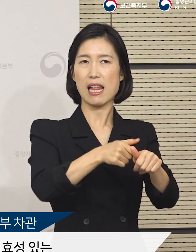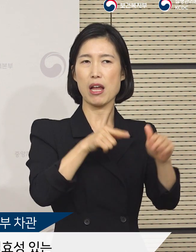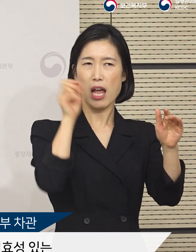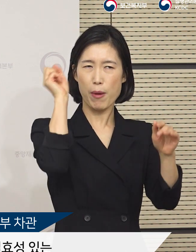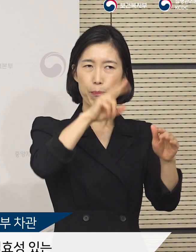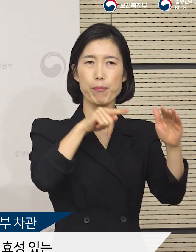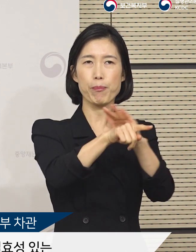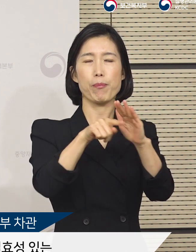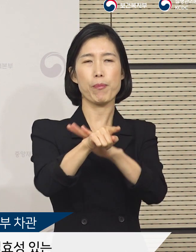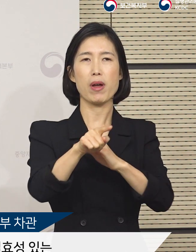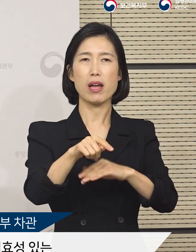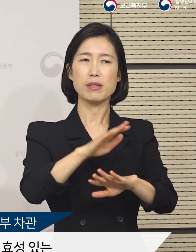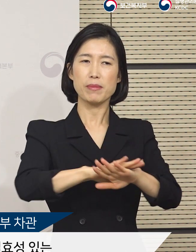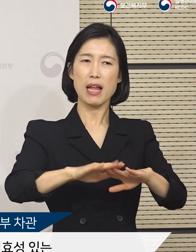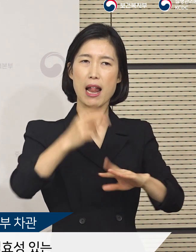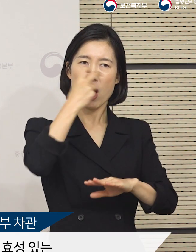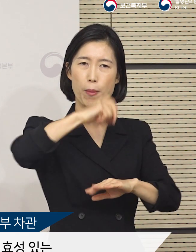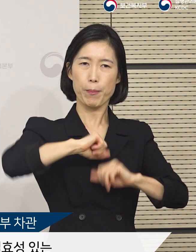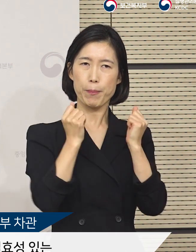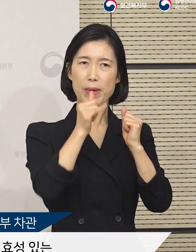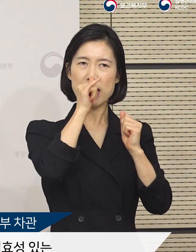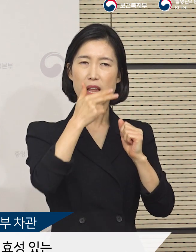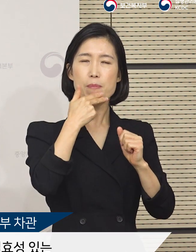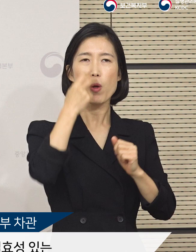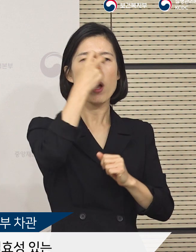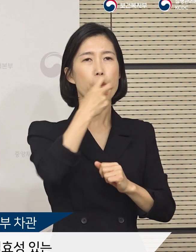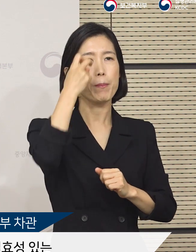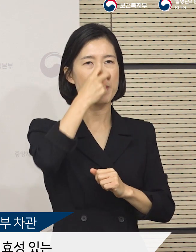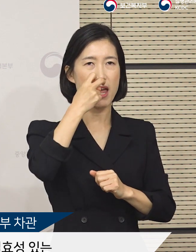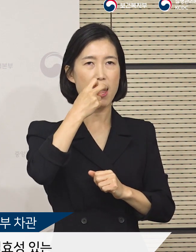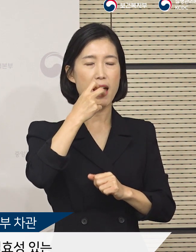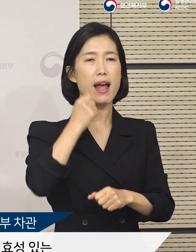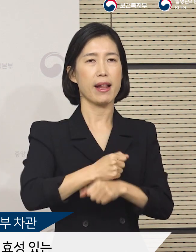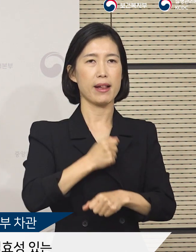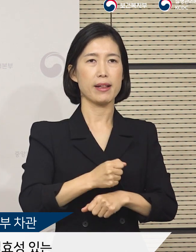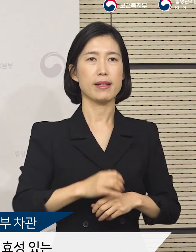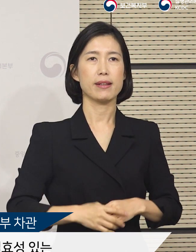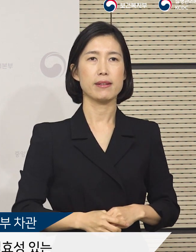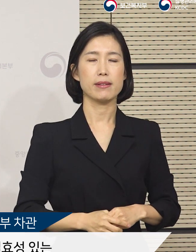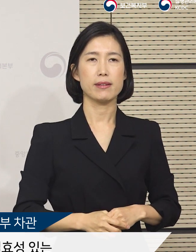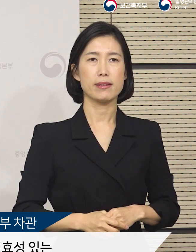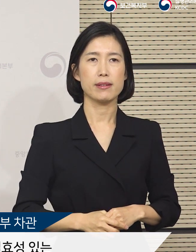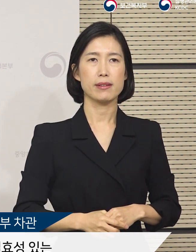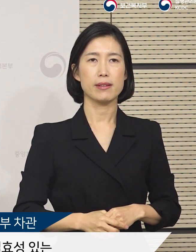실시하여 실효성 있는 점검이 이루어질 수 있도록 하겠습니다.